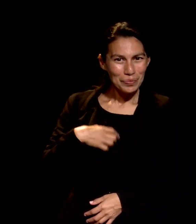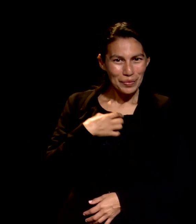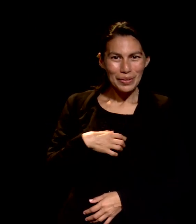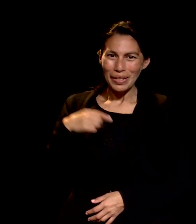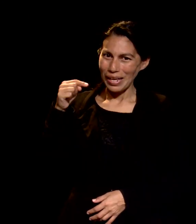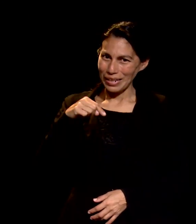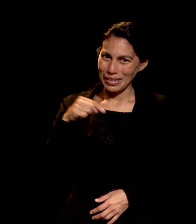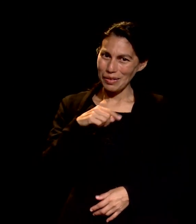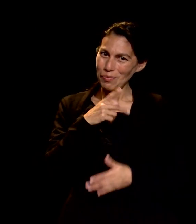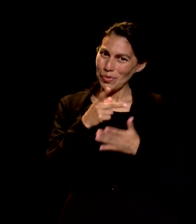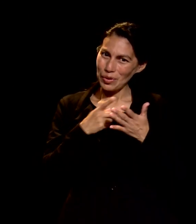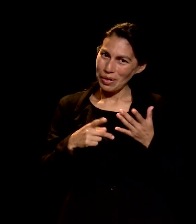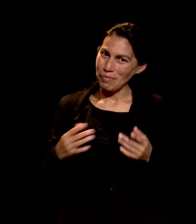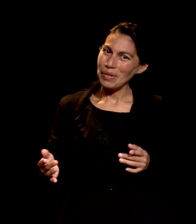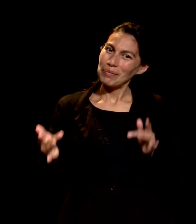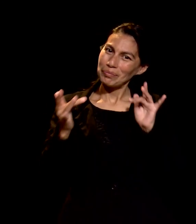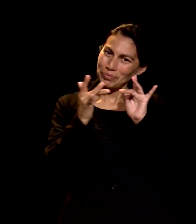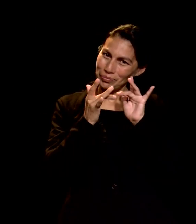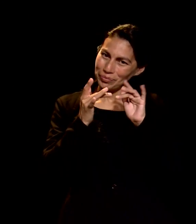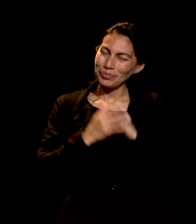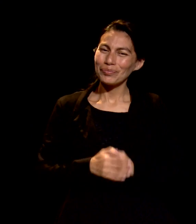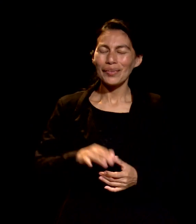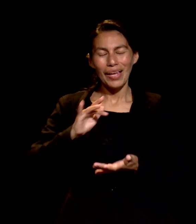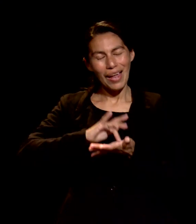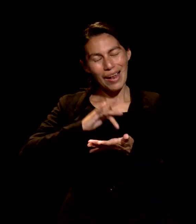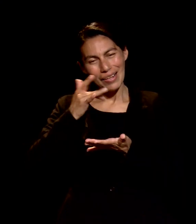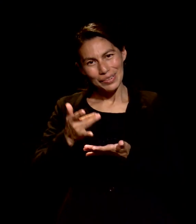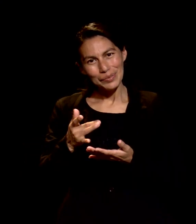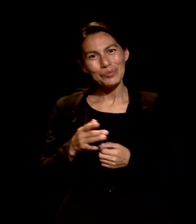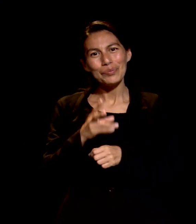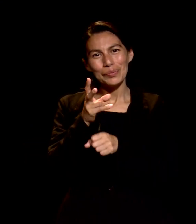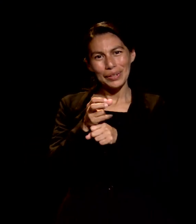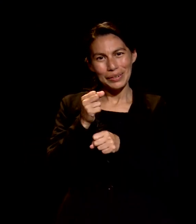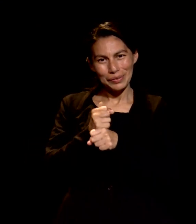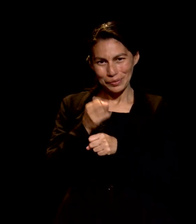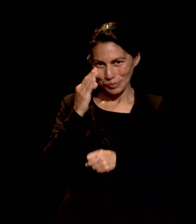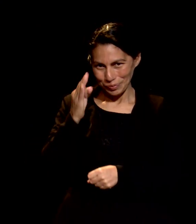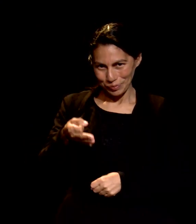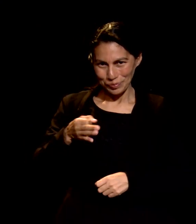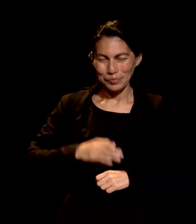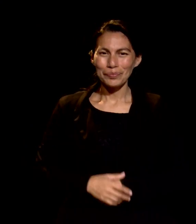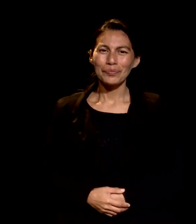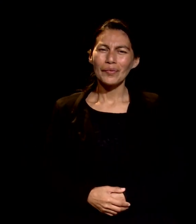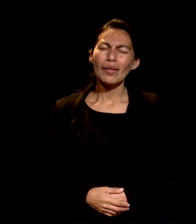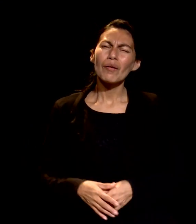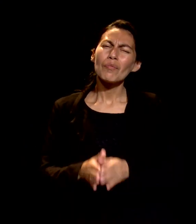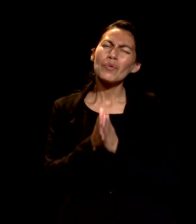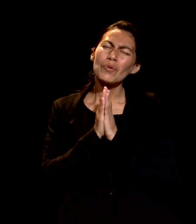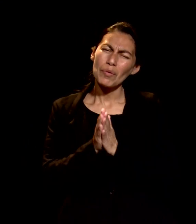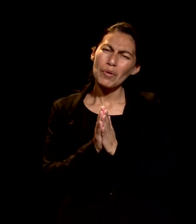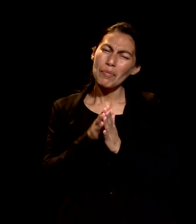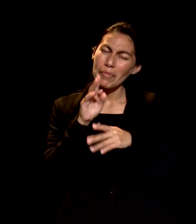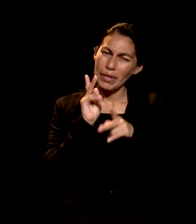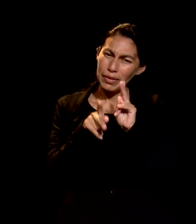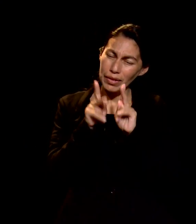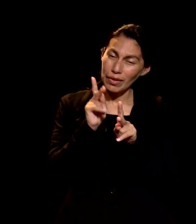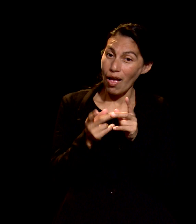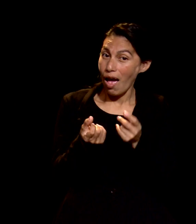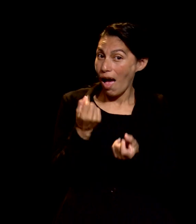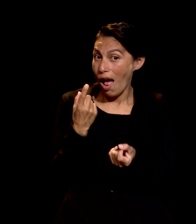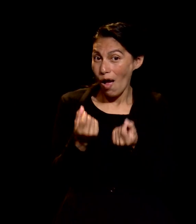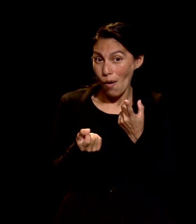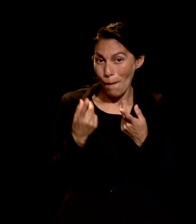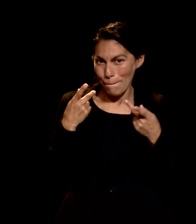tenerles en este programa. Gracias por haber aceptado nuestra invitación. Gracias Pastor por la invitación. Cuéntenos algo de